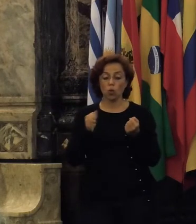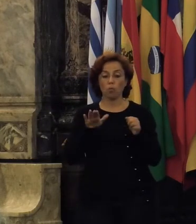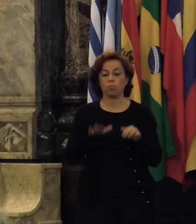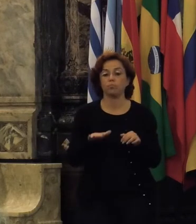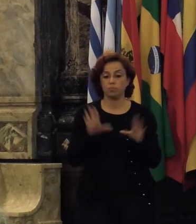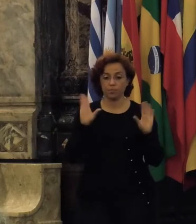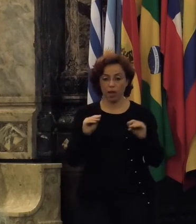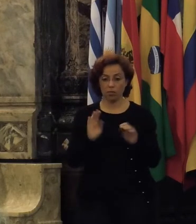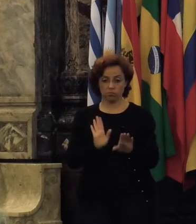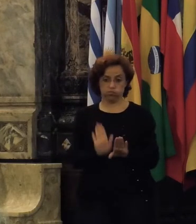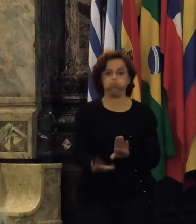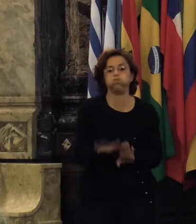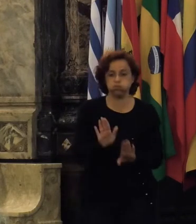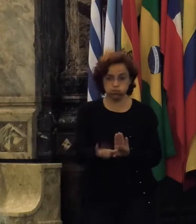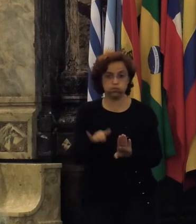muerto y uno lo acelera? Así,